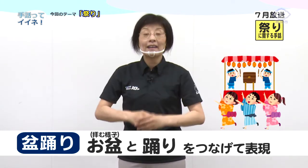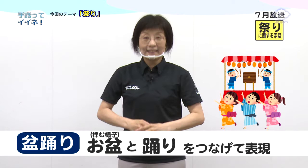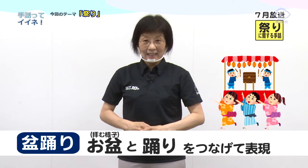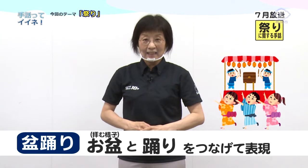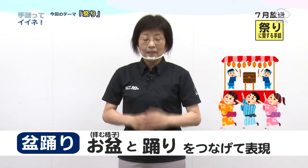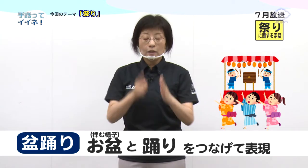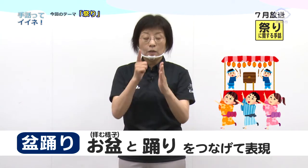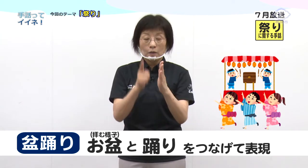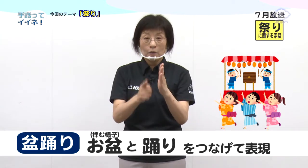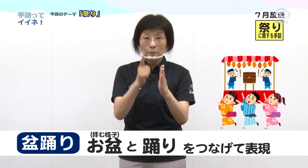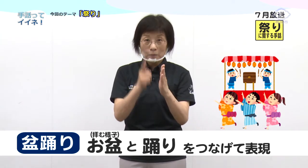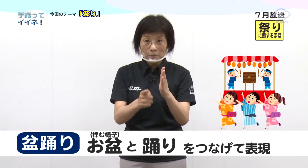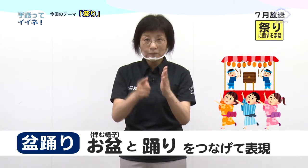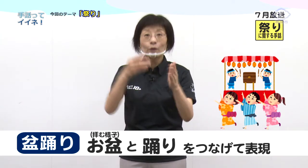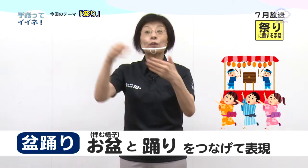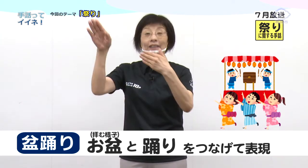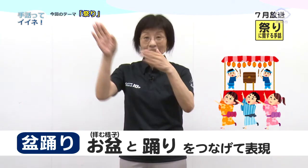えて盆踊り。